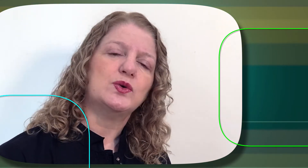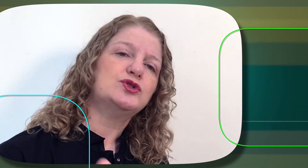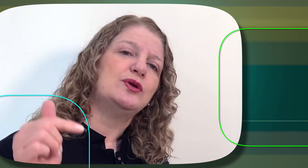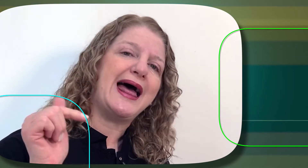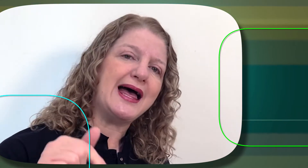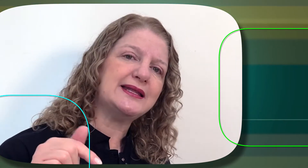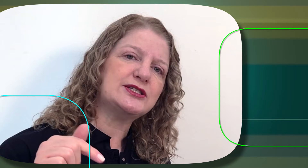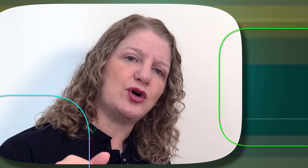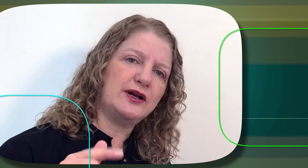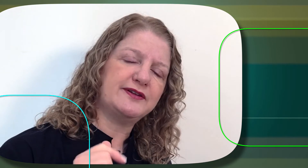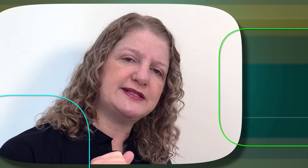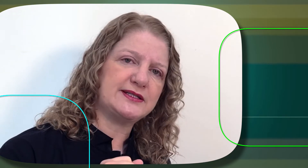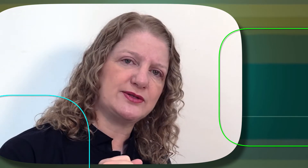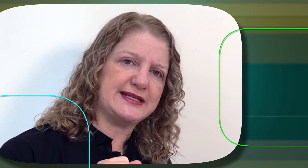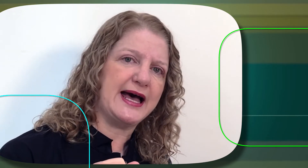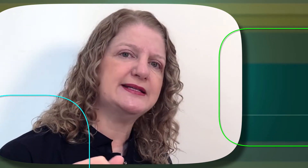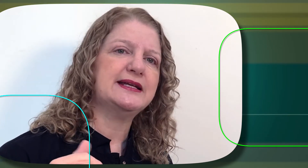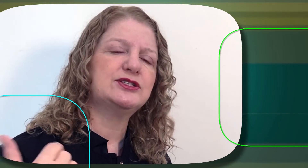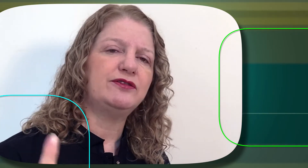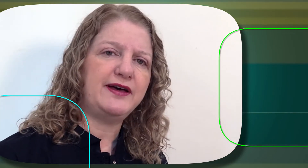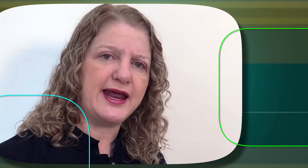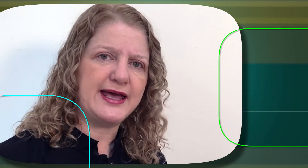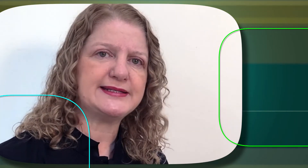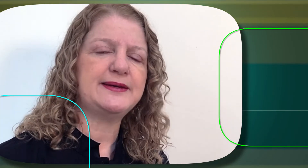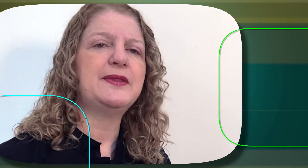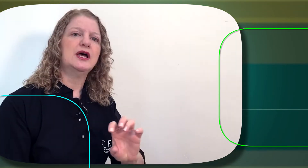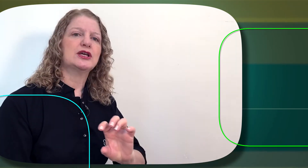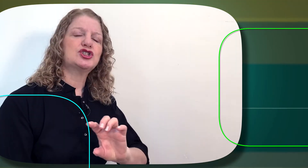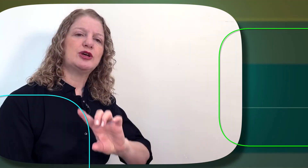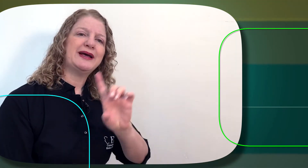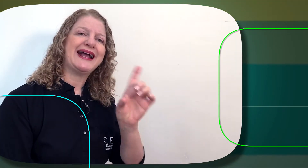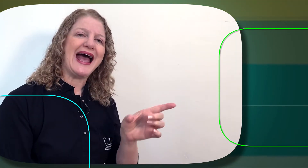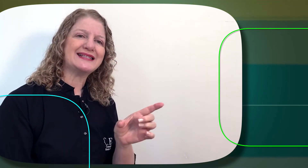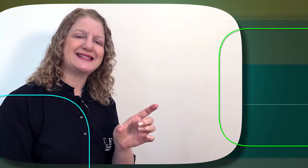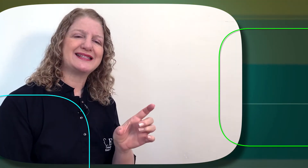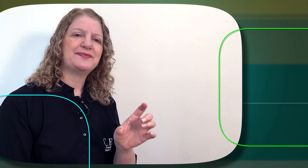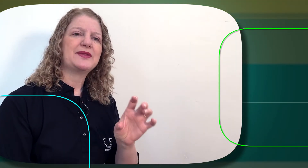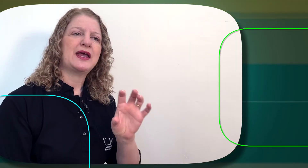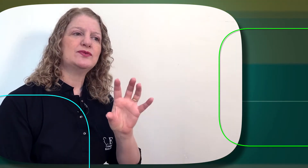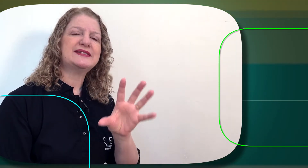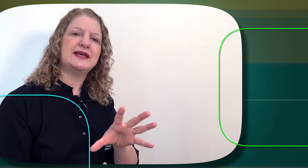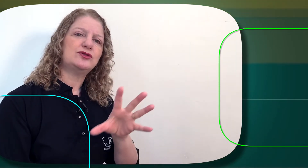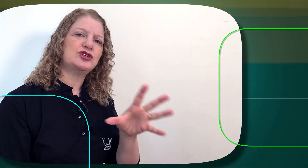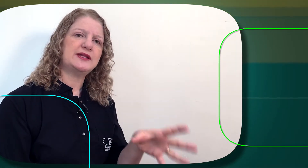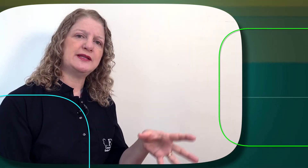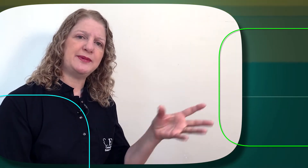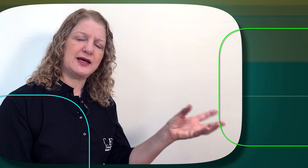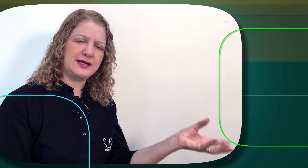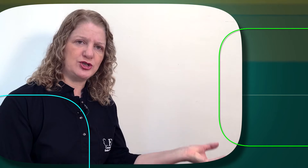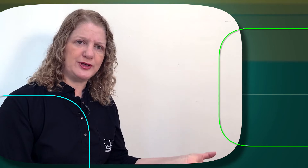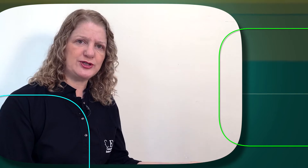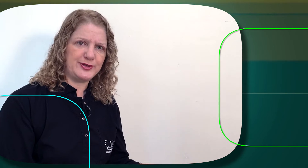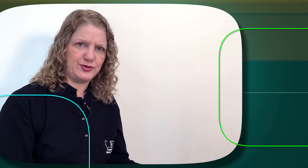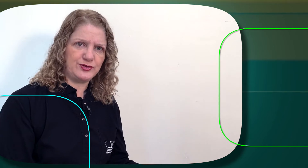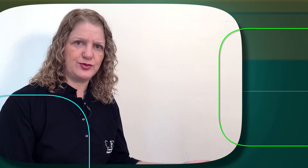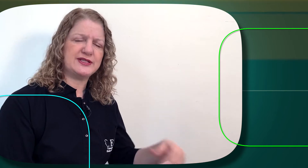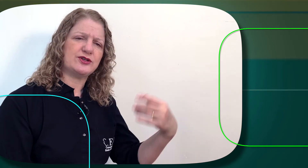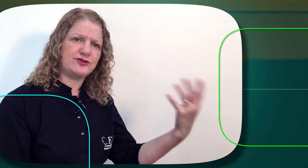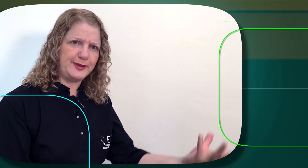curso lá na Escola Francisco Sales, eles oferecem, que chama CAS. É um centro de atendimento às pessoas surdas e aos